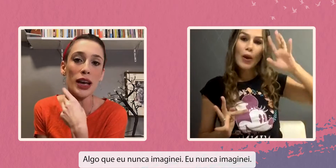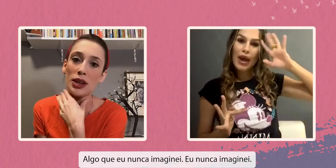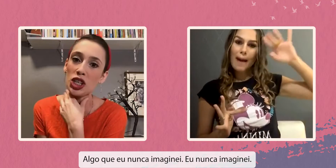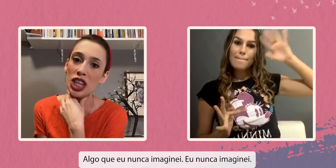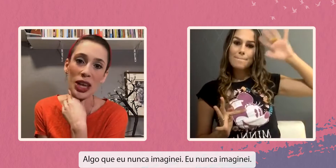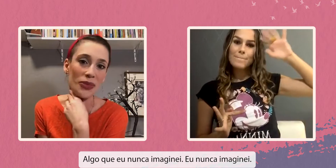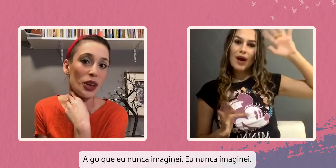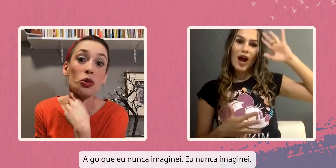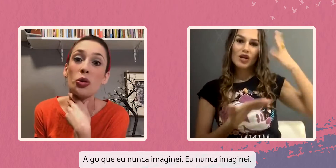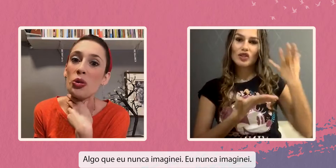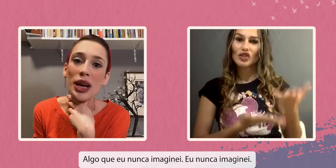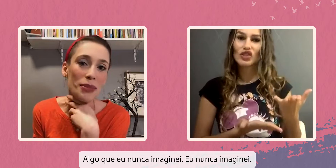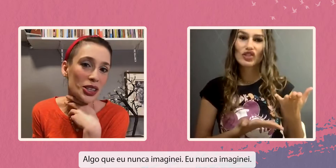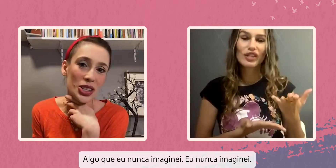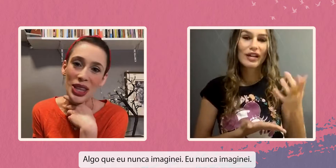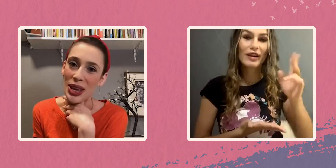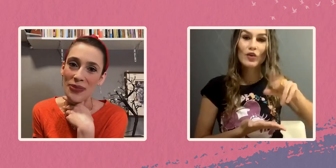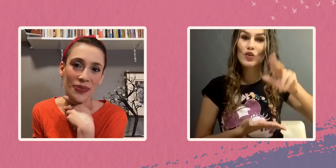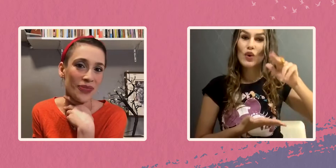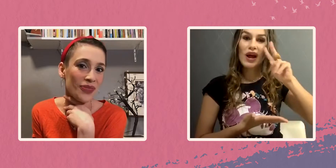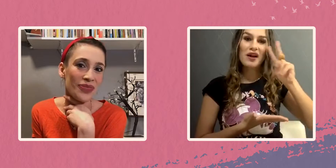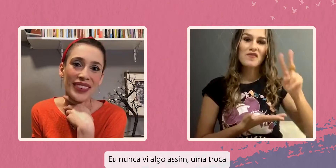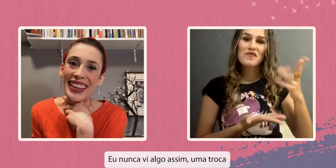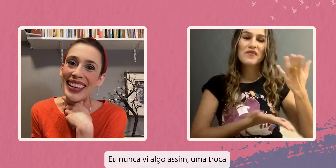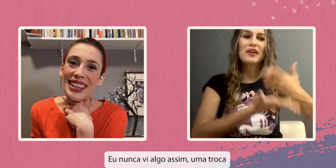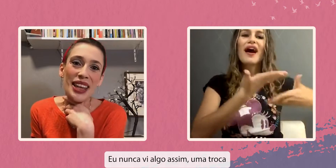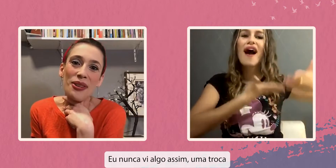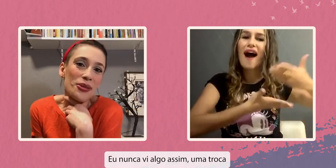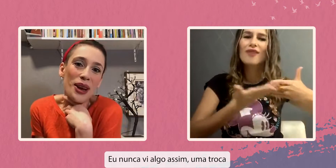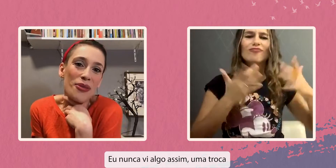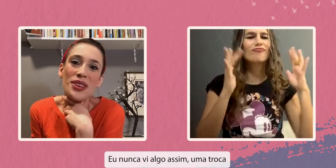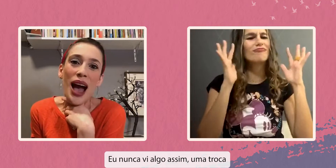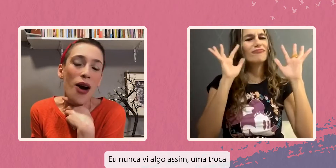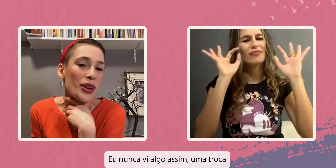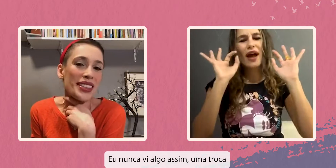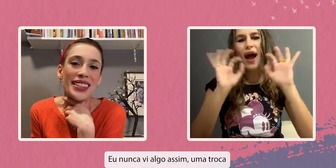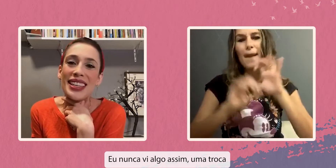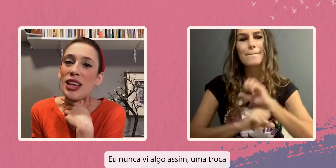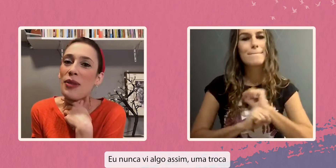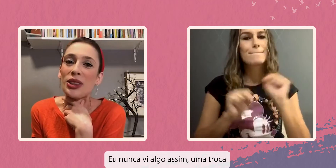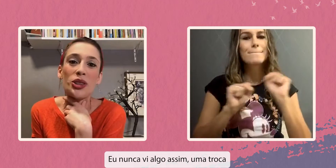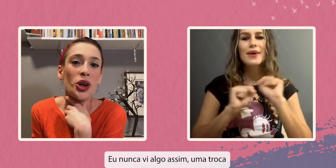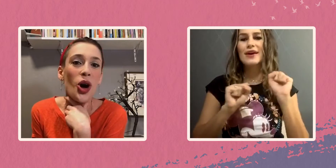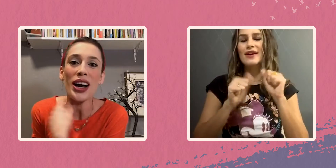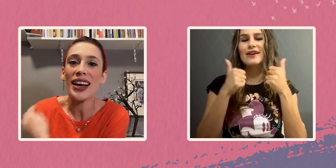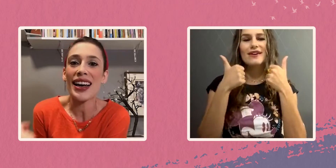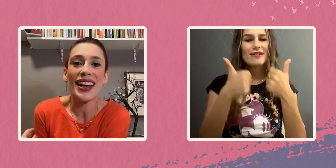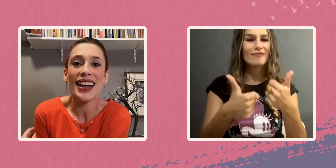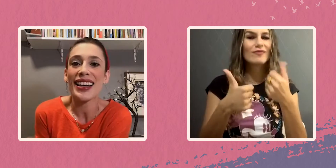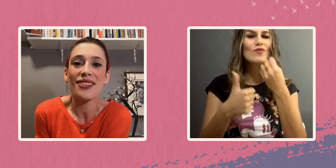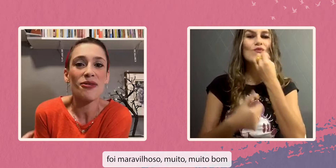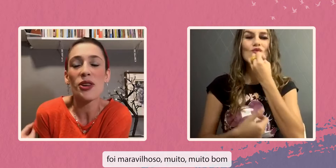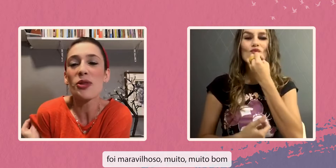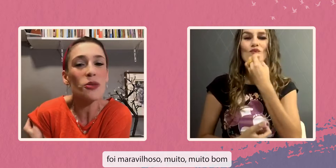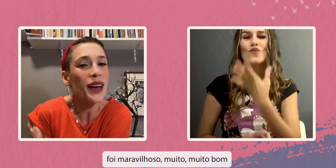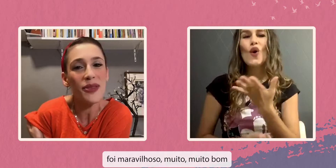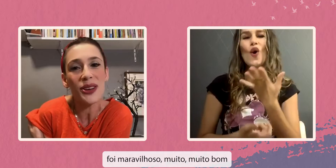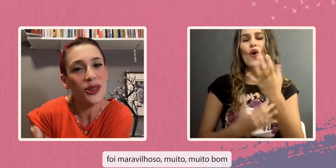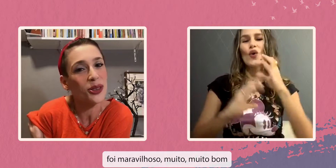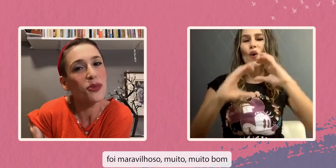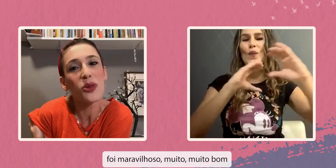eu nunca imaginei. Eu nunca imaginei. Eu nunca vi algo assim, uma troca. Foi